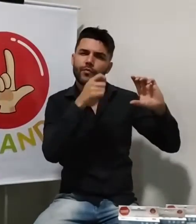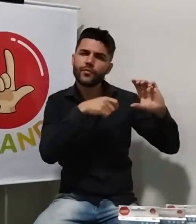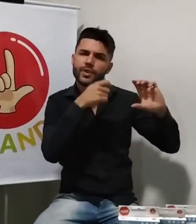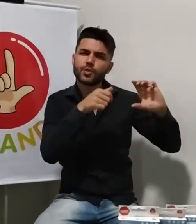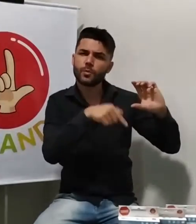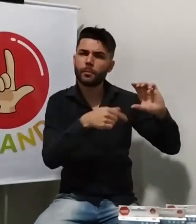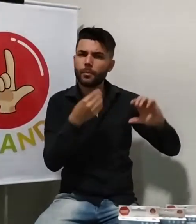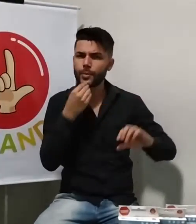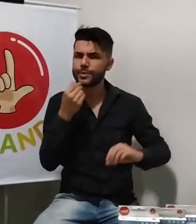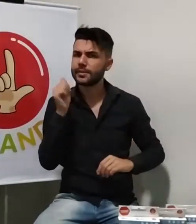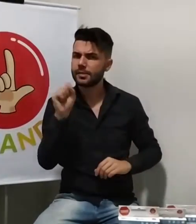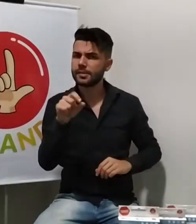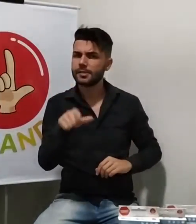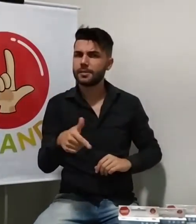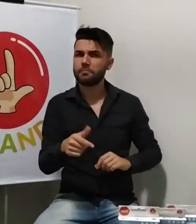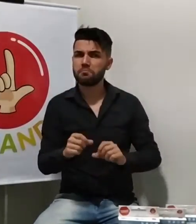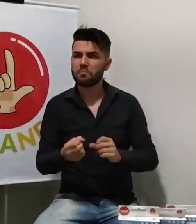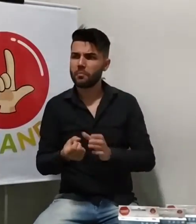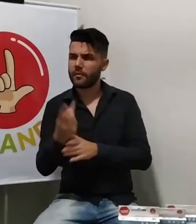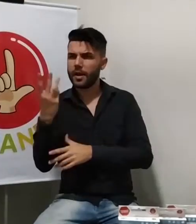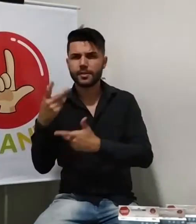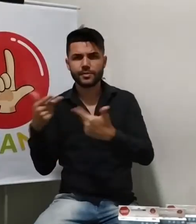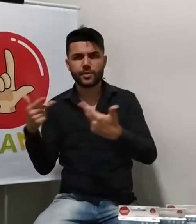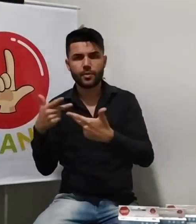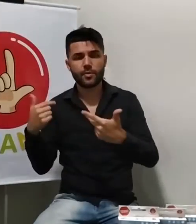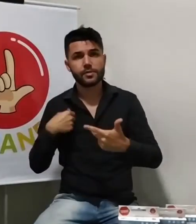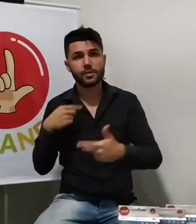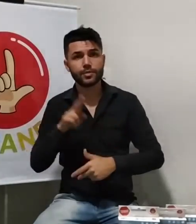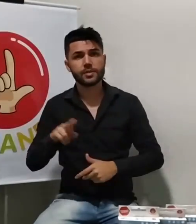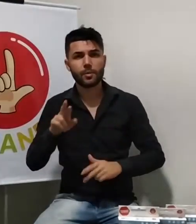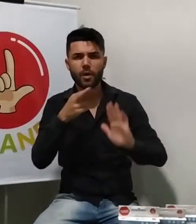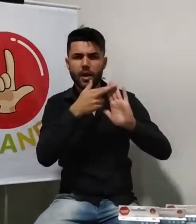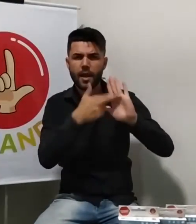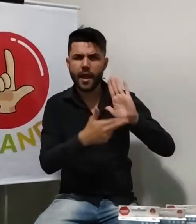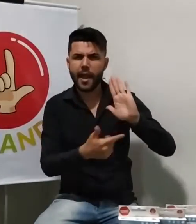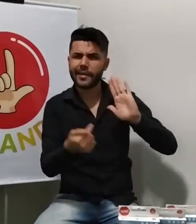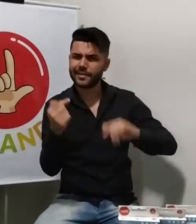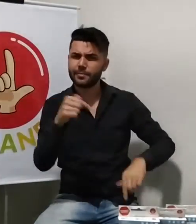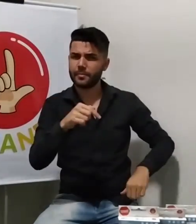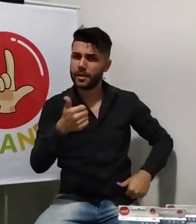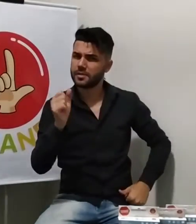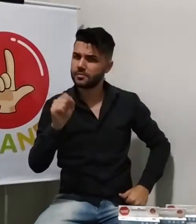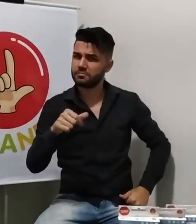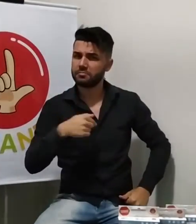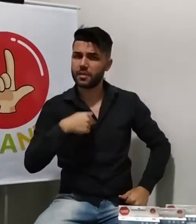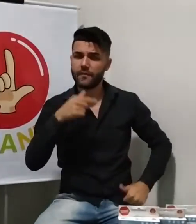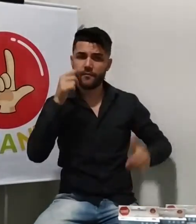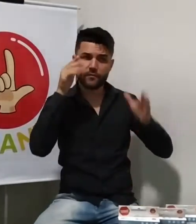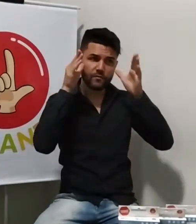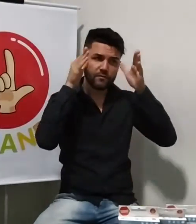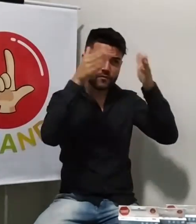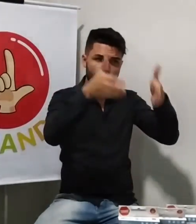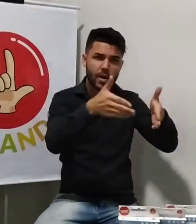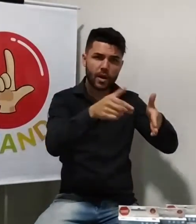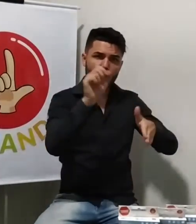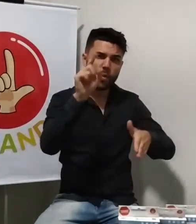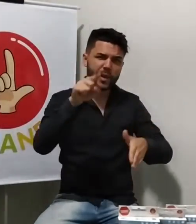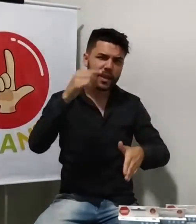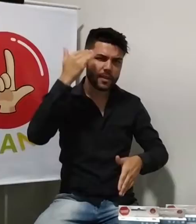da Croton. Certo. E hoje a gente tem 4 das 5 maiores empresas de educação usando a gente para fazer ensino à distância. Aí fomos para grandes empresas.